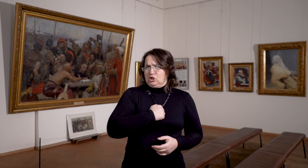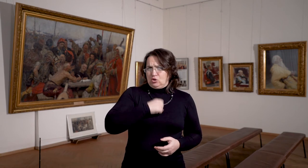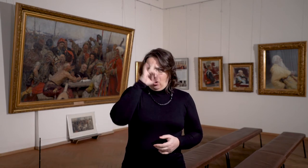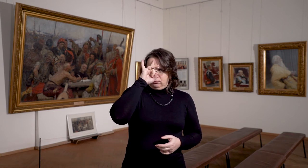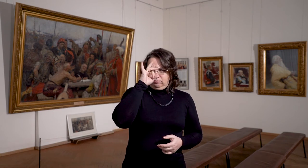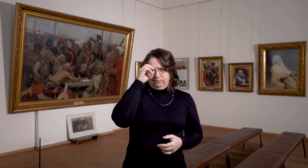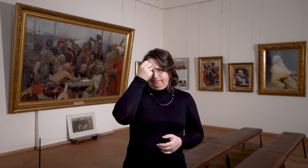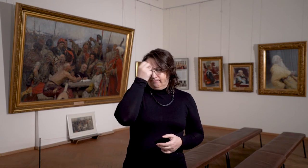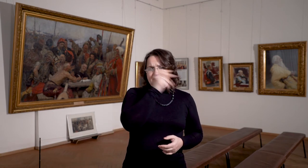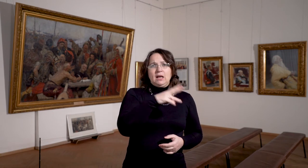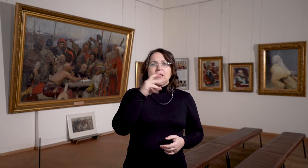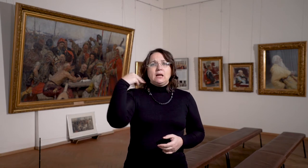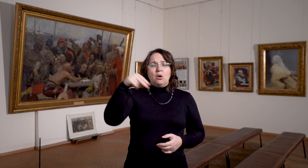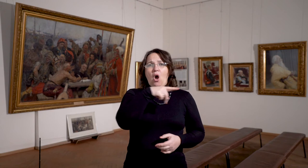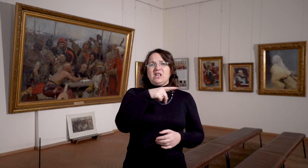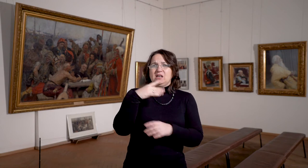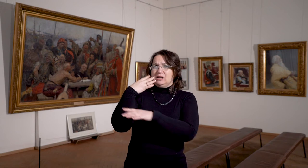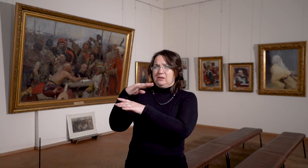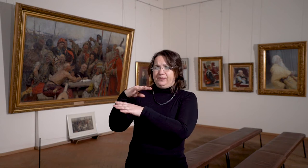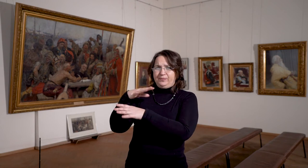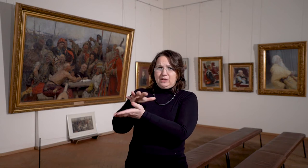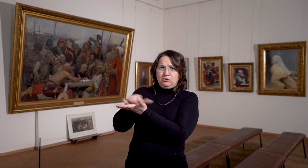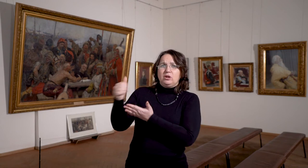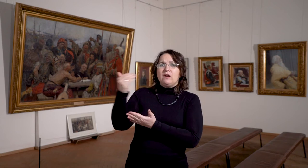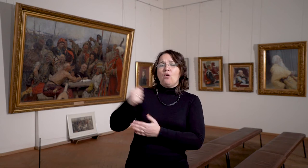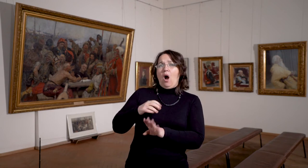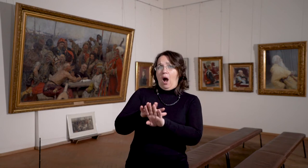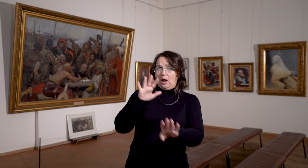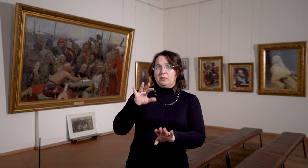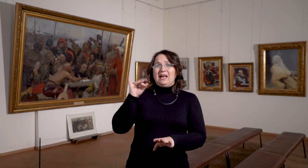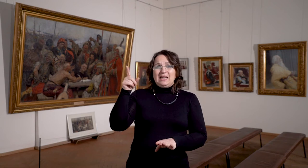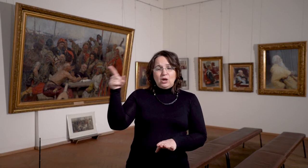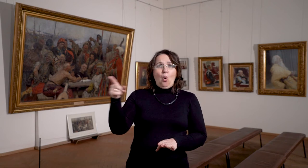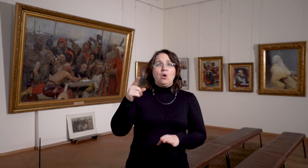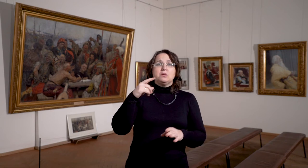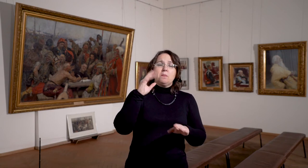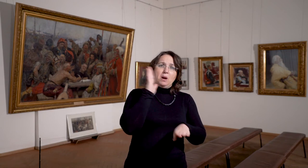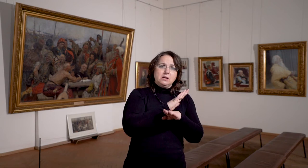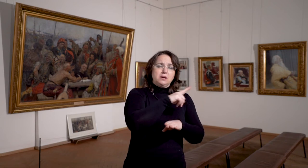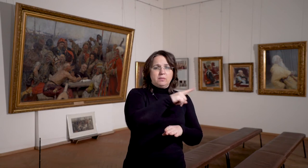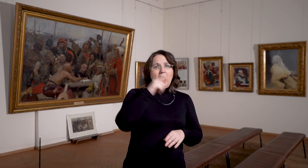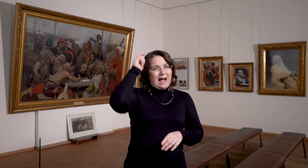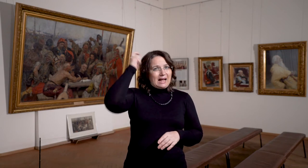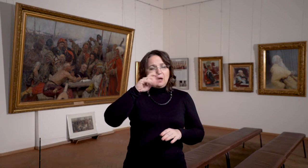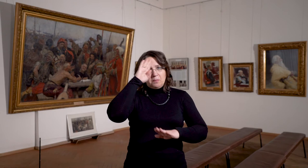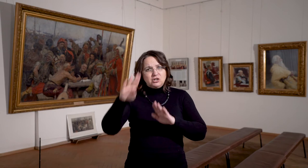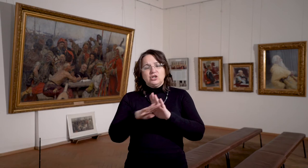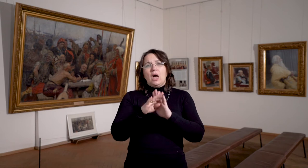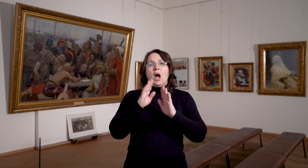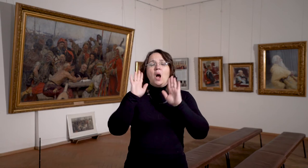тысячную армию и в ультимативной форме приказывал им повиноваться, подчиниться, мусульманскую веру принять, иначе он